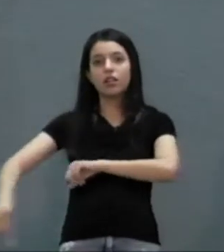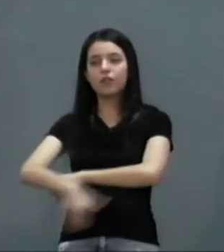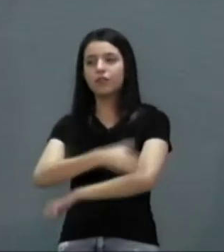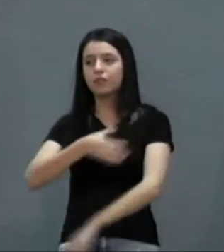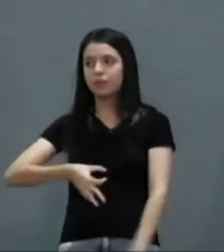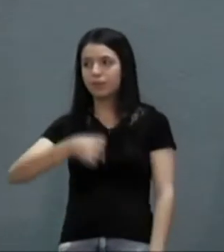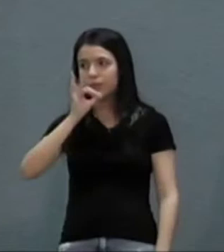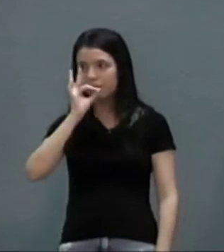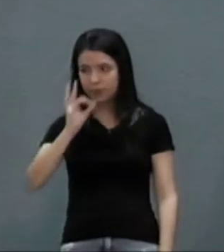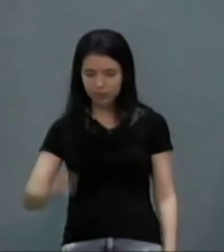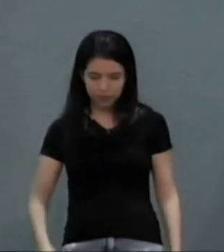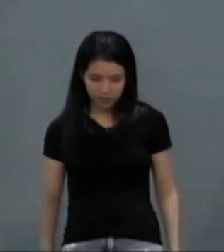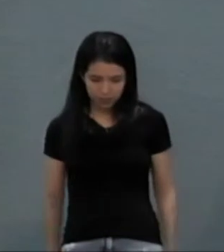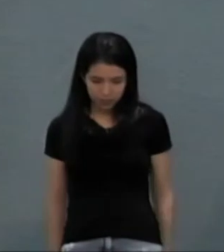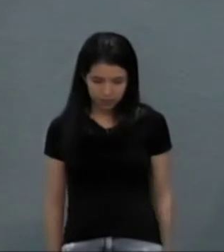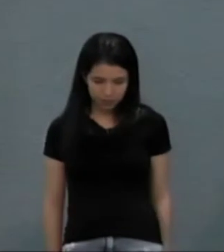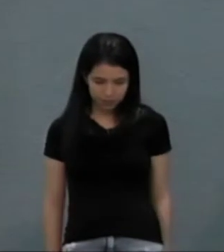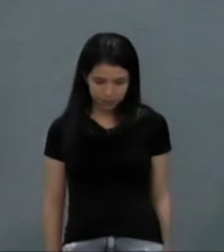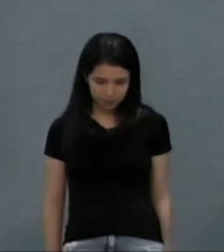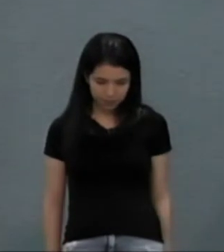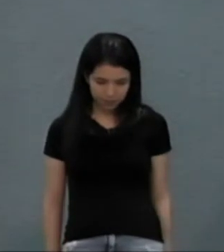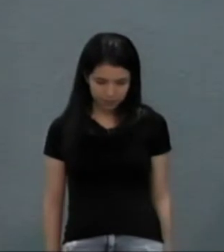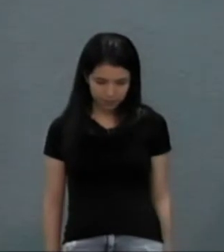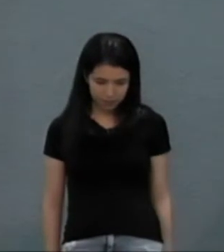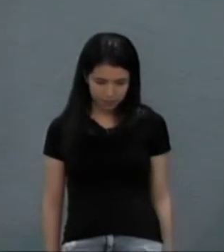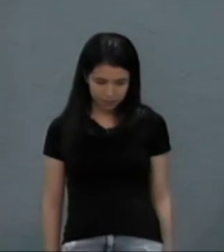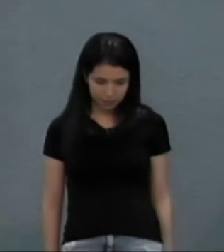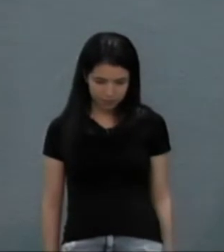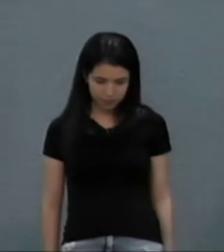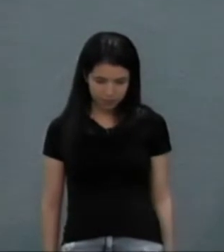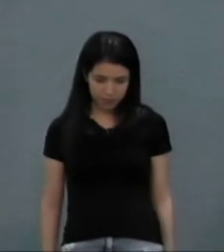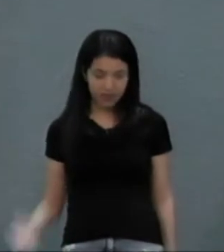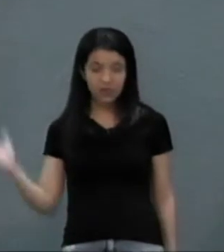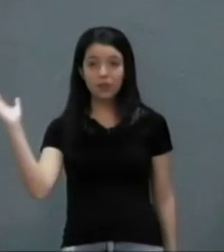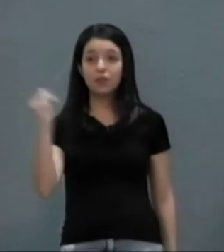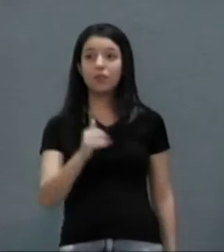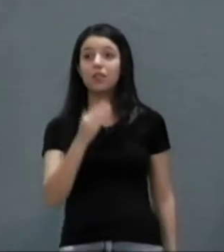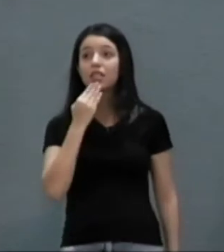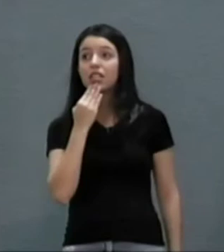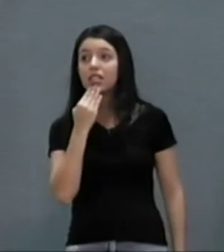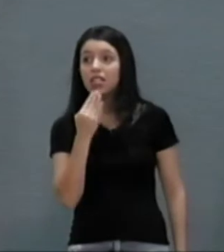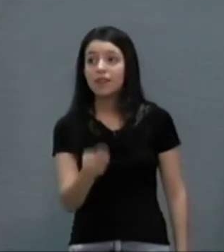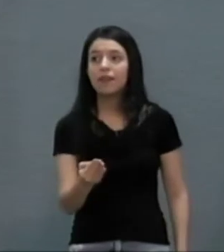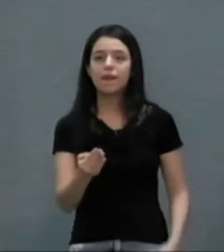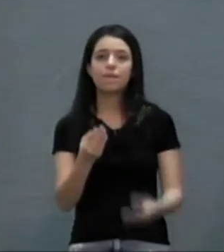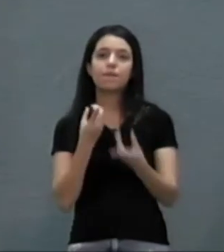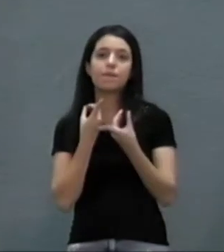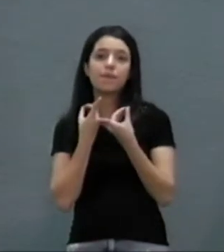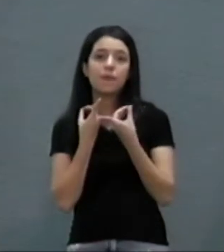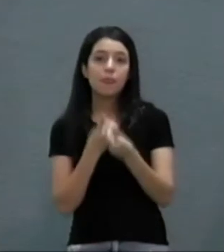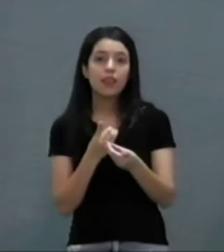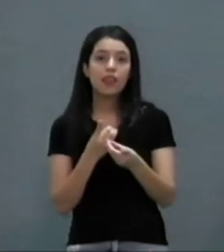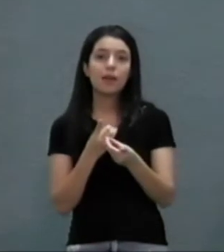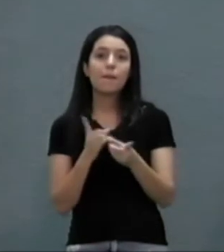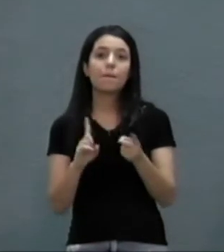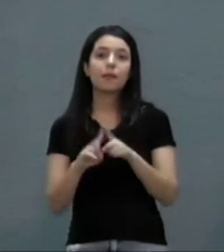para desafogar a pioneira, desafogar tudo. Então vamos cobrar, vamos estar fiscalizando. Só que não depende só do vereador, depende da